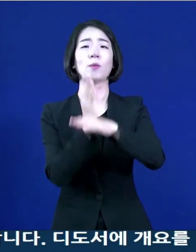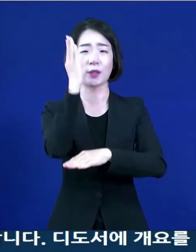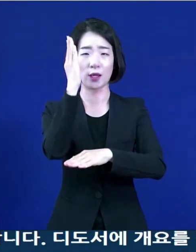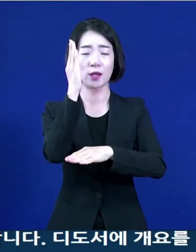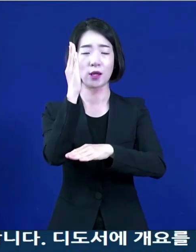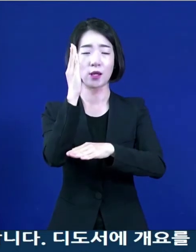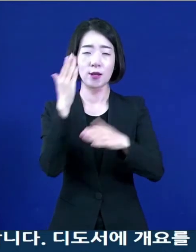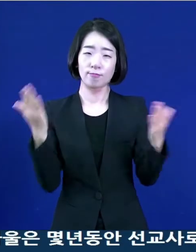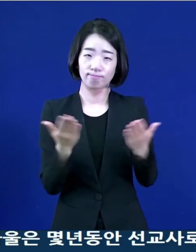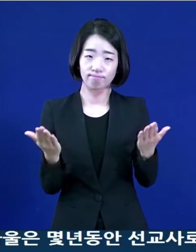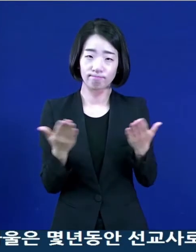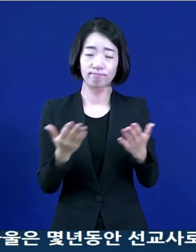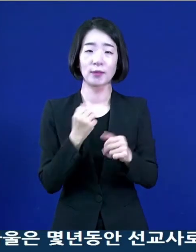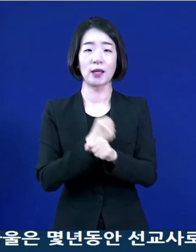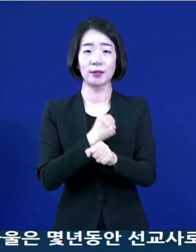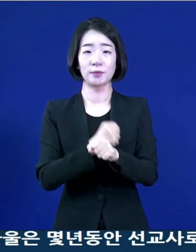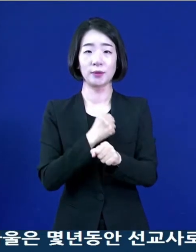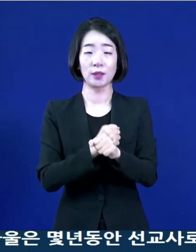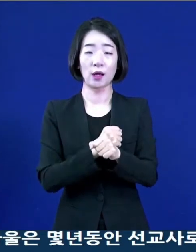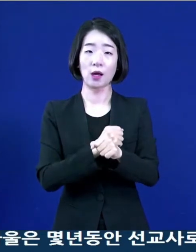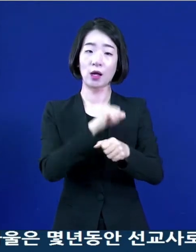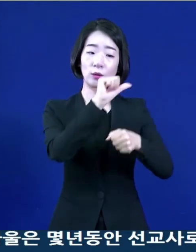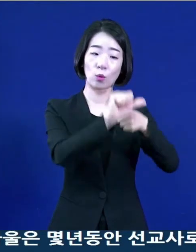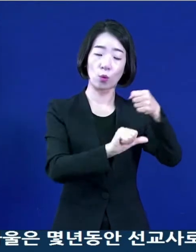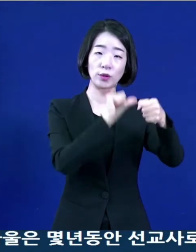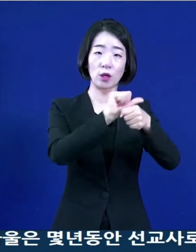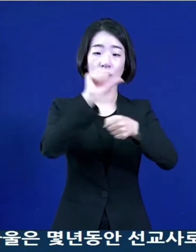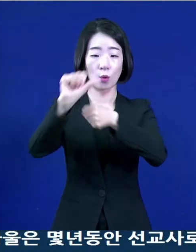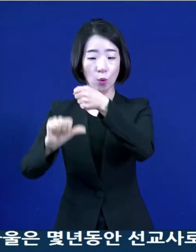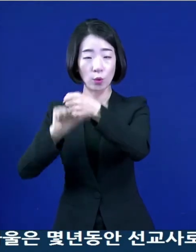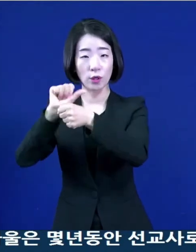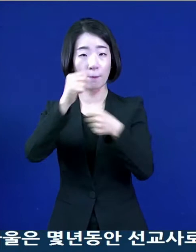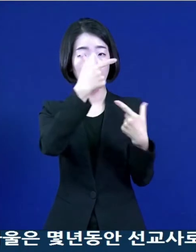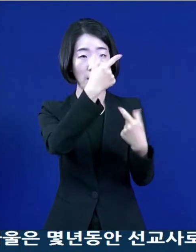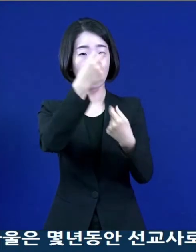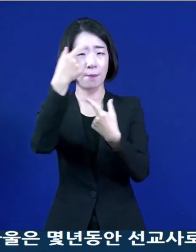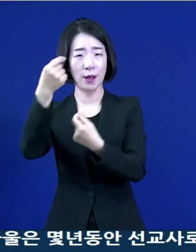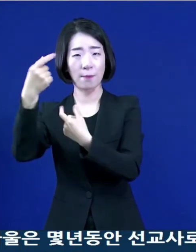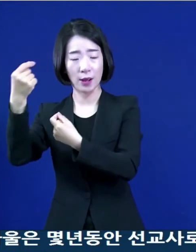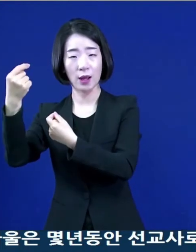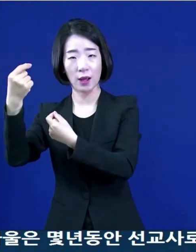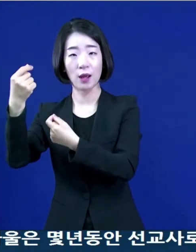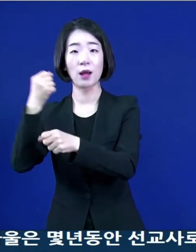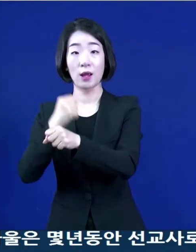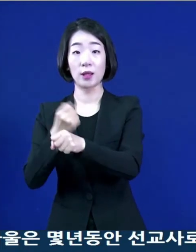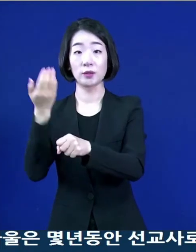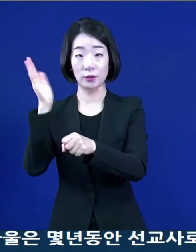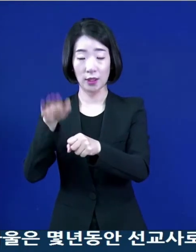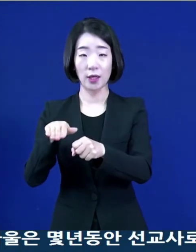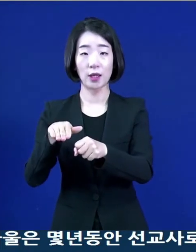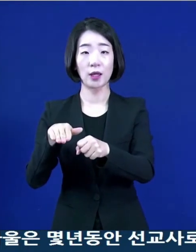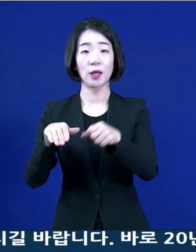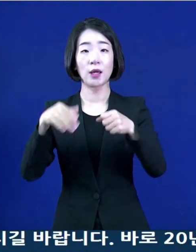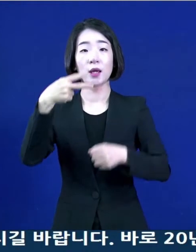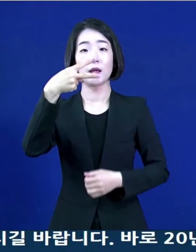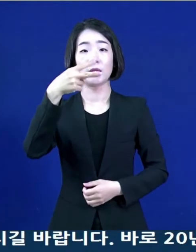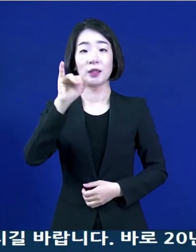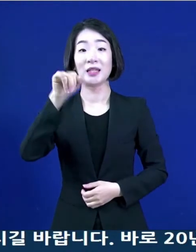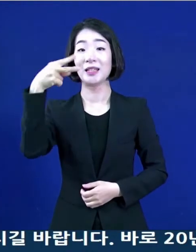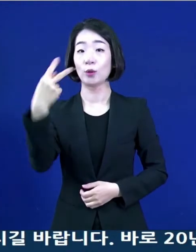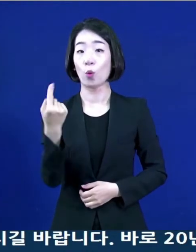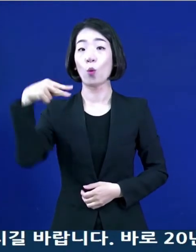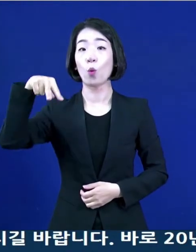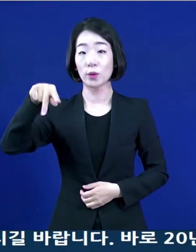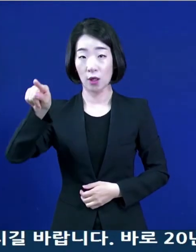분기로 나눠보면 한 5년씩 그 분기가 결정이 되겠죠. 디도서는 마지막 분기, 최후